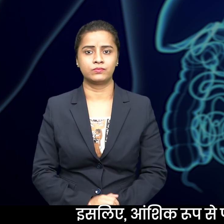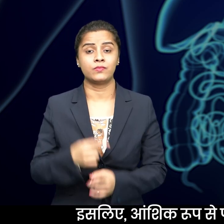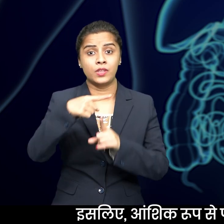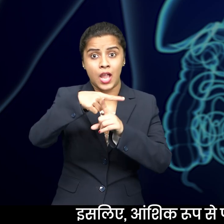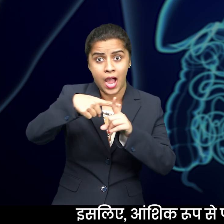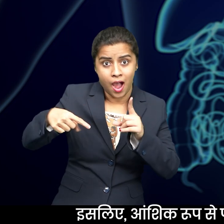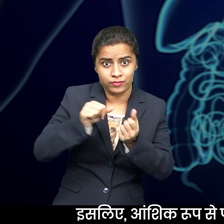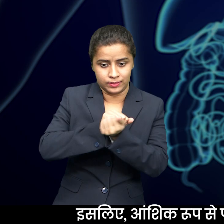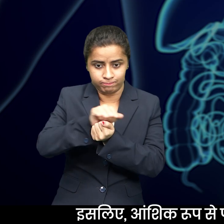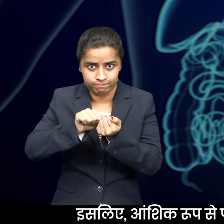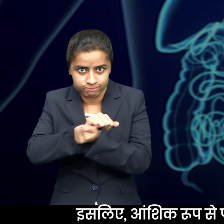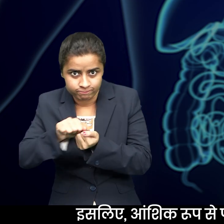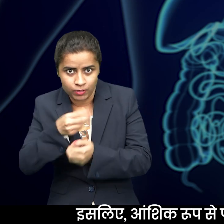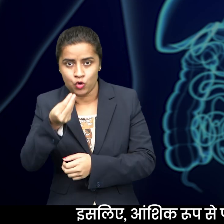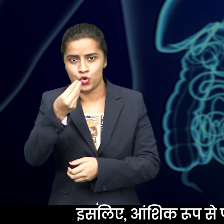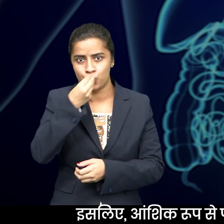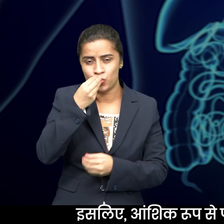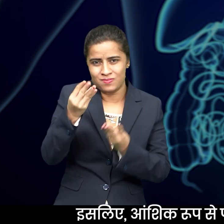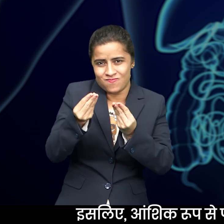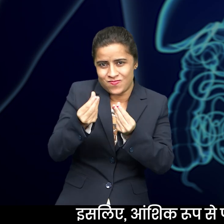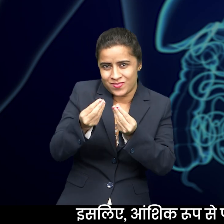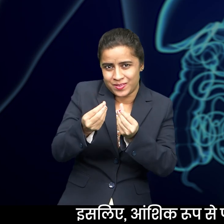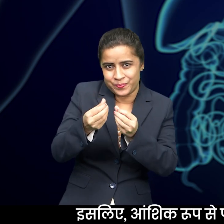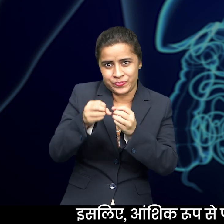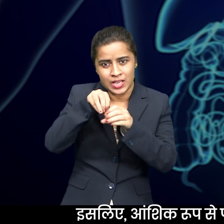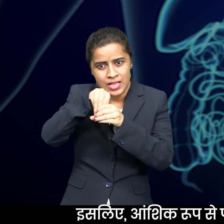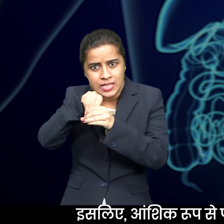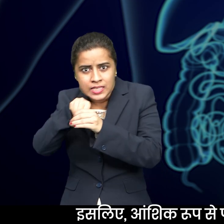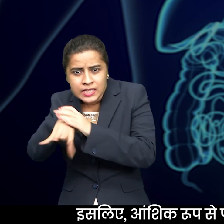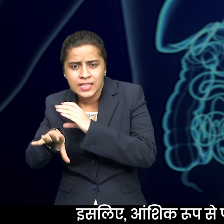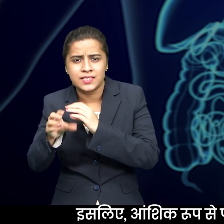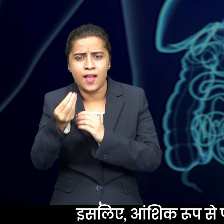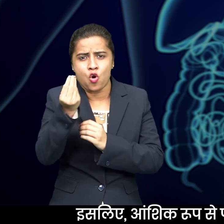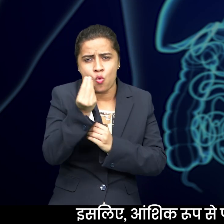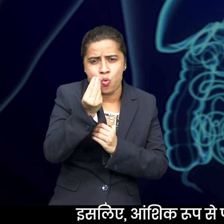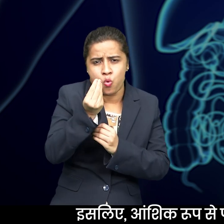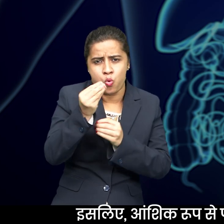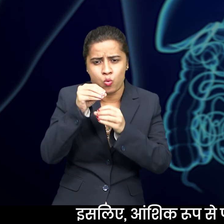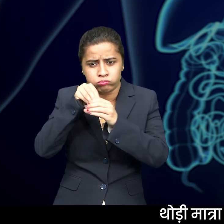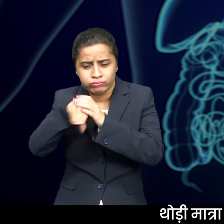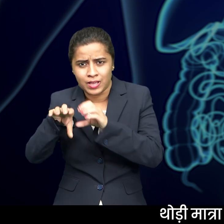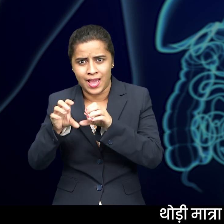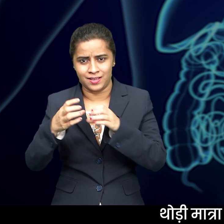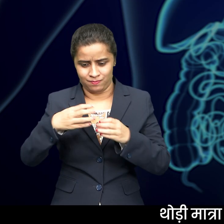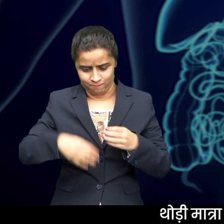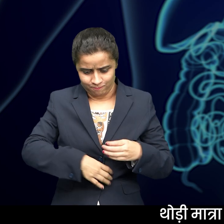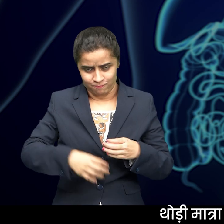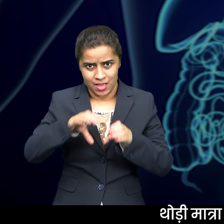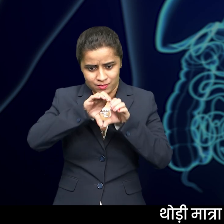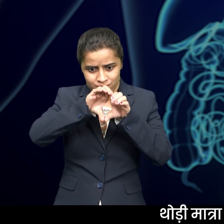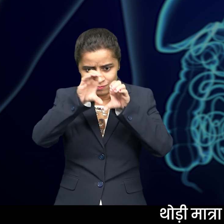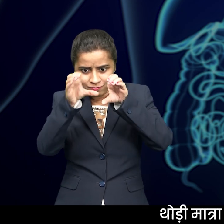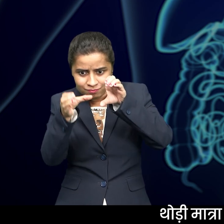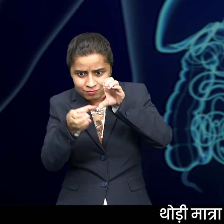इसलिए आंशिक रूप से पाचन वाला भोजन या चाइम ग्रहिणी में थोड़ी मात्रा